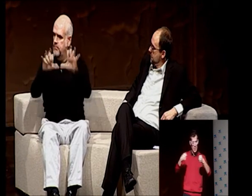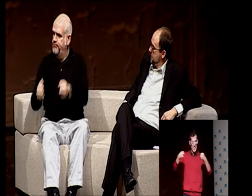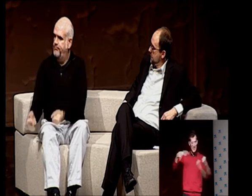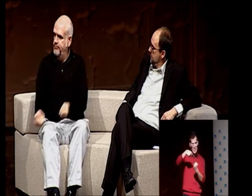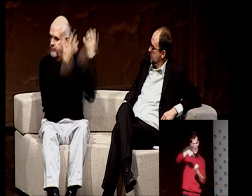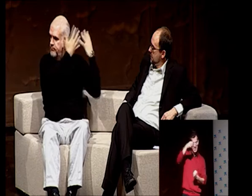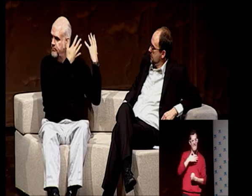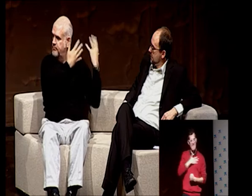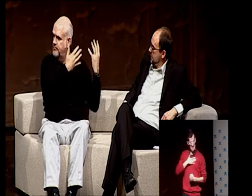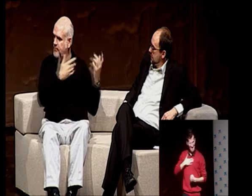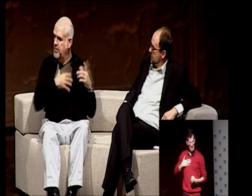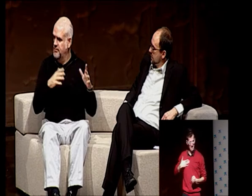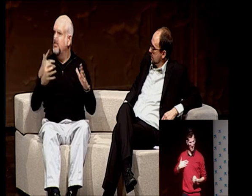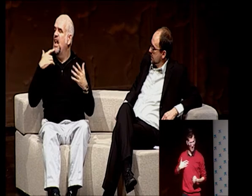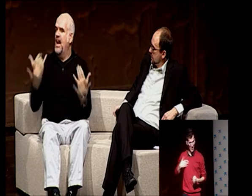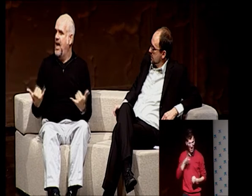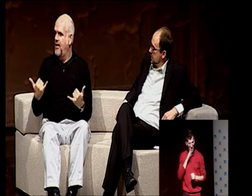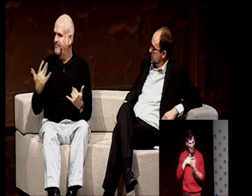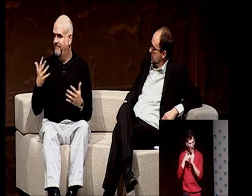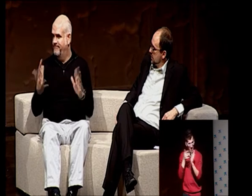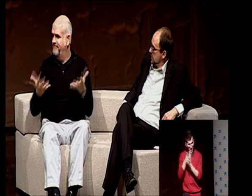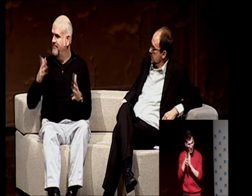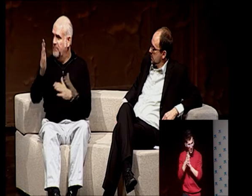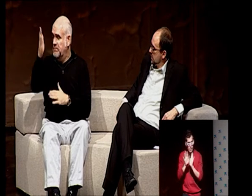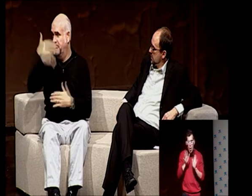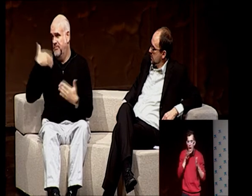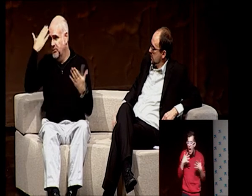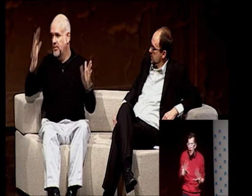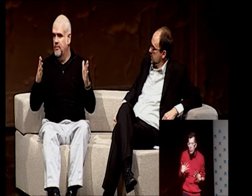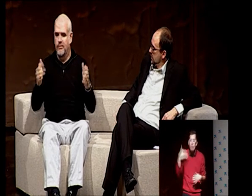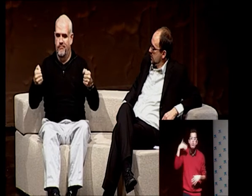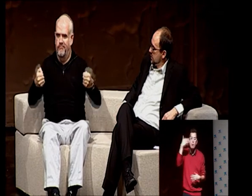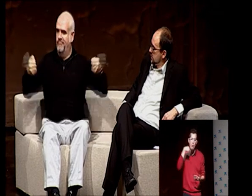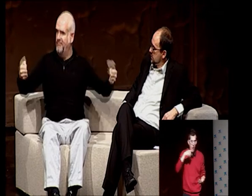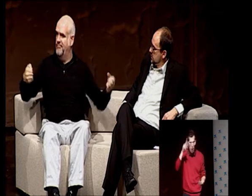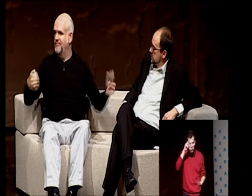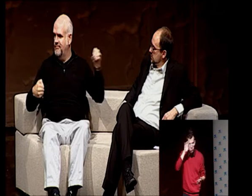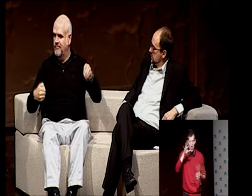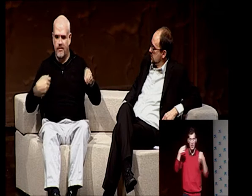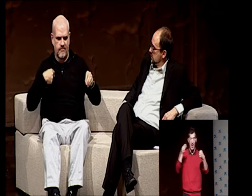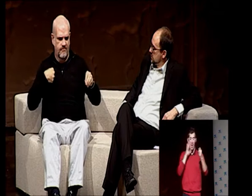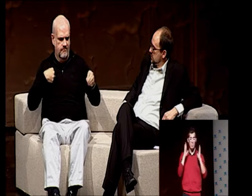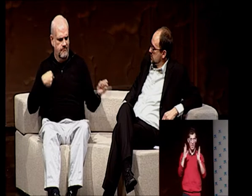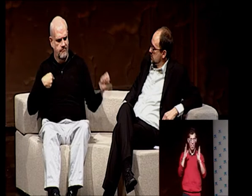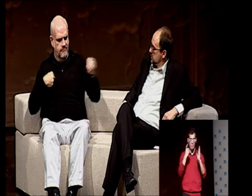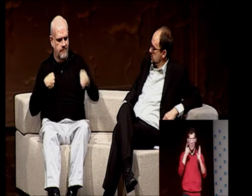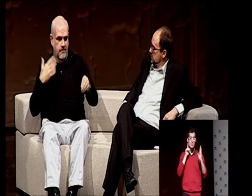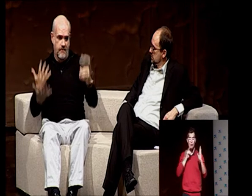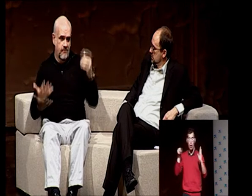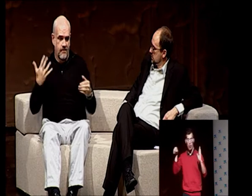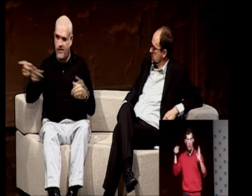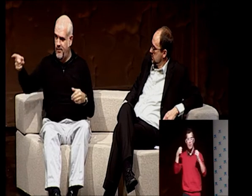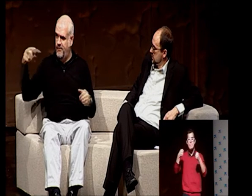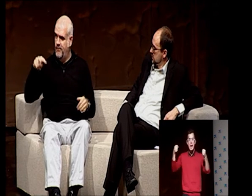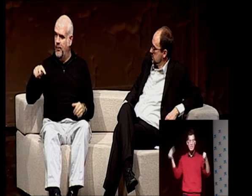parámetros de la normalidad eso que teníamos que ir ampliando para que al final se incluyera las personas sordas Eh Yo estoy hablando de